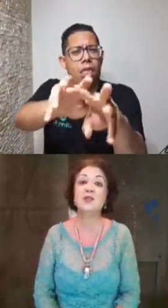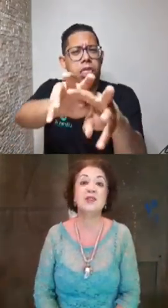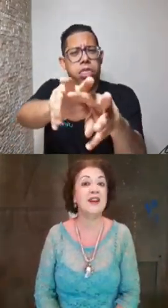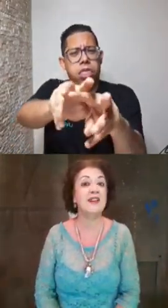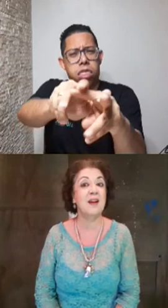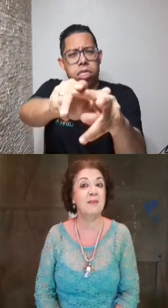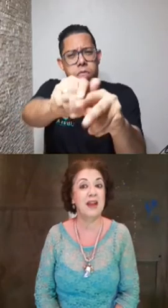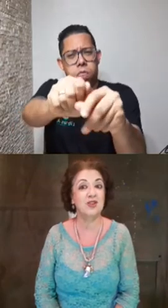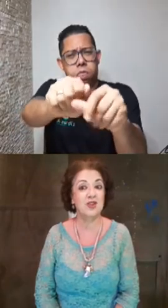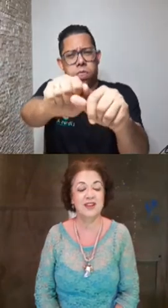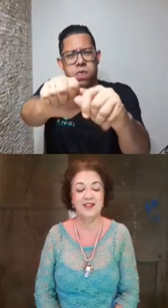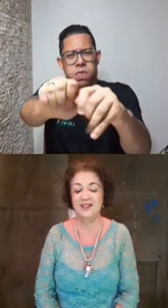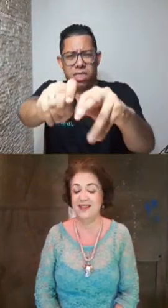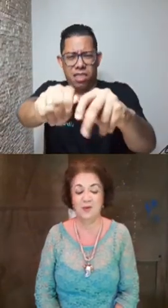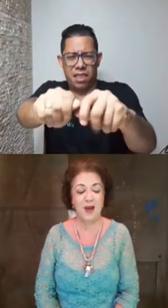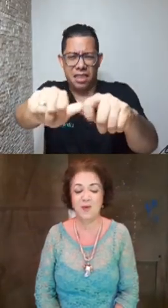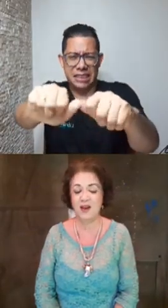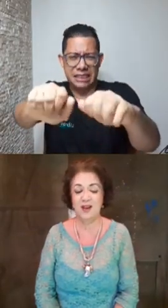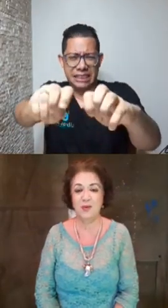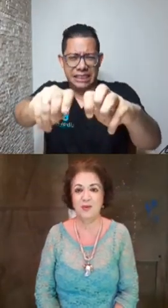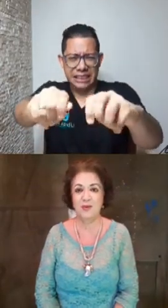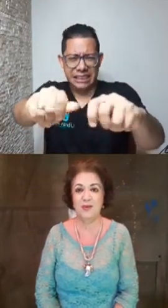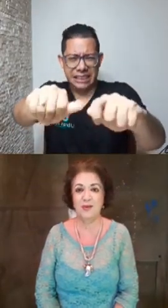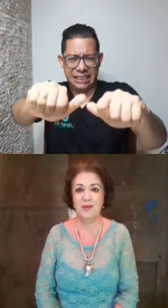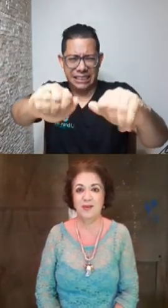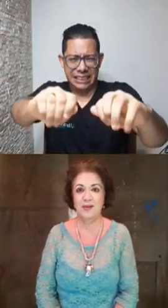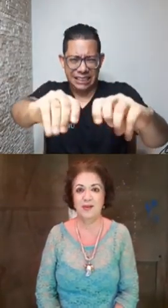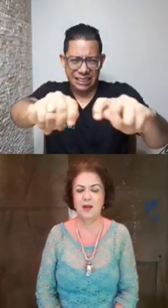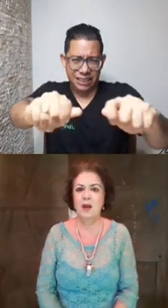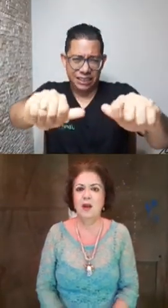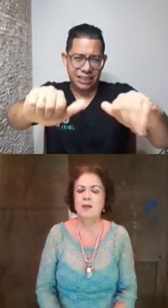isso certamente não é um rio.